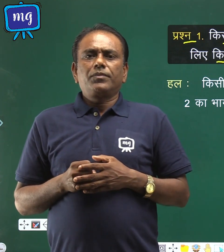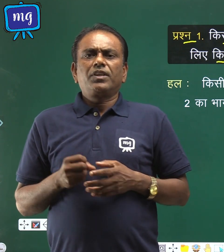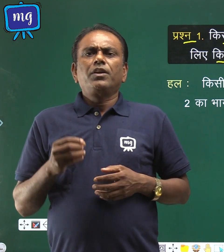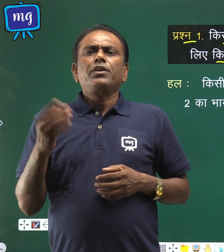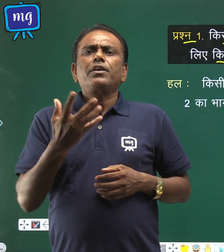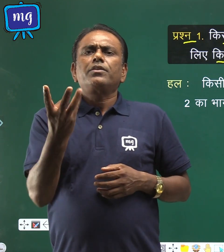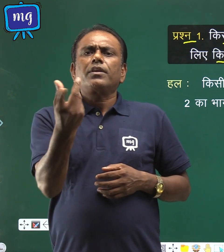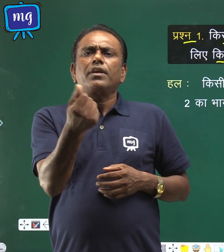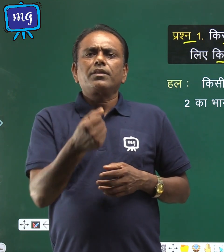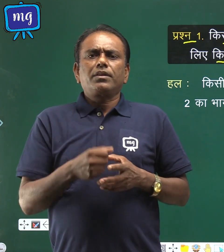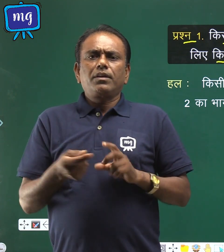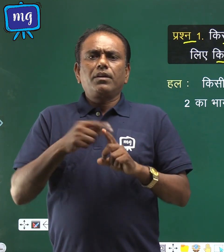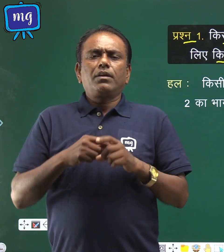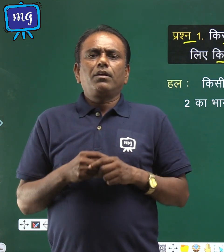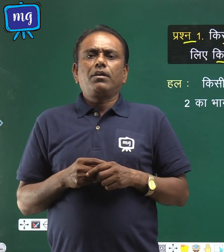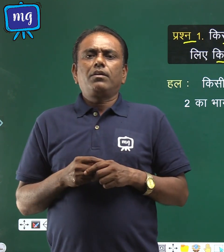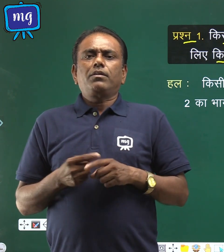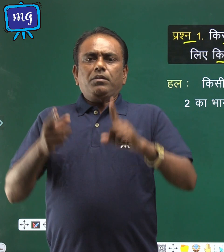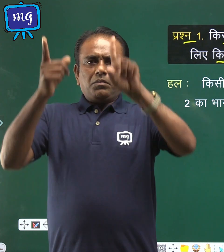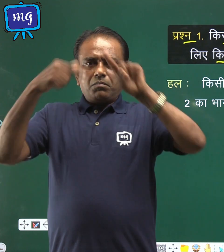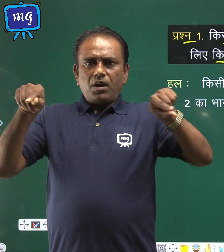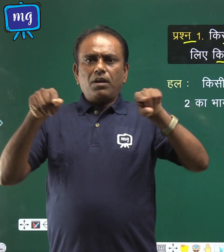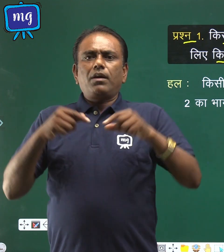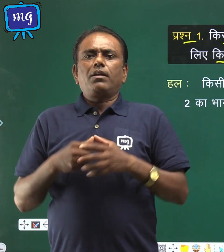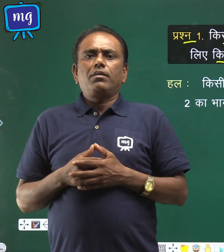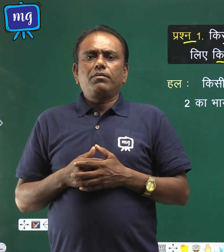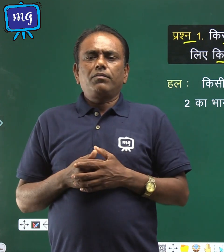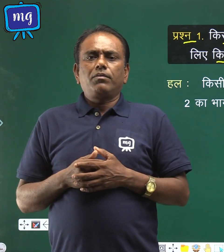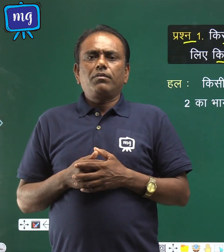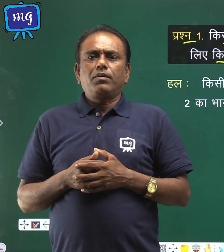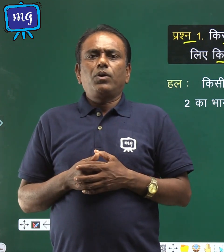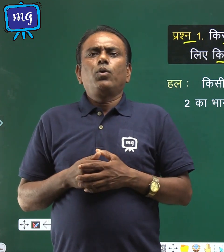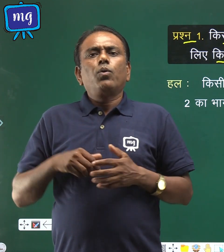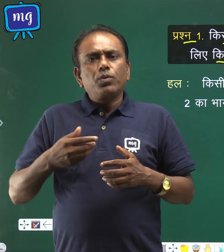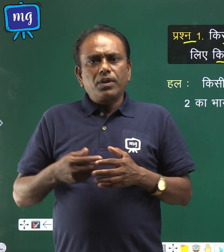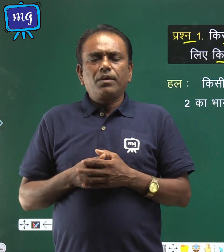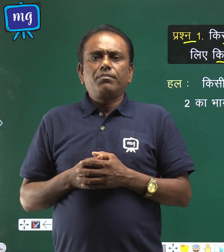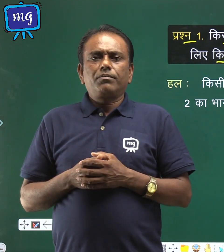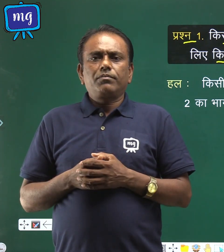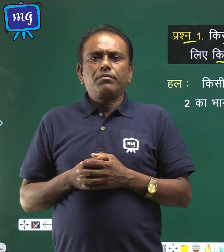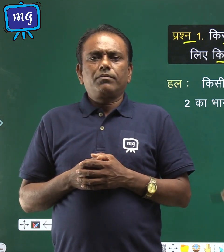किस संख्या से भाग लगाना होता है।